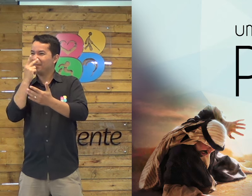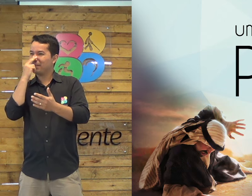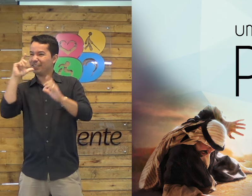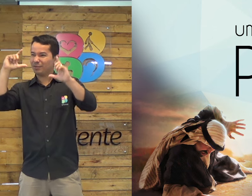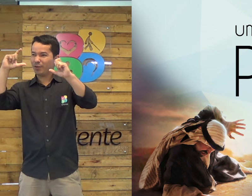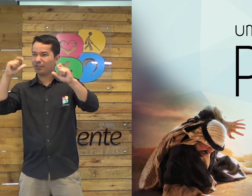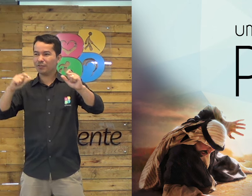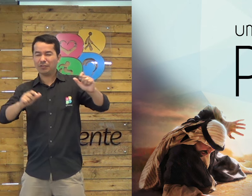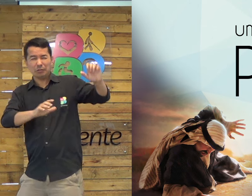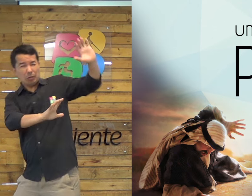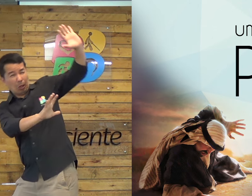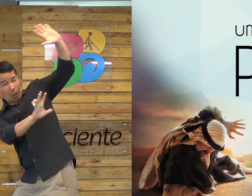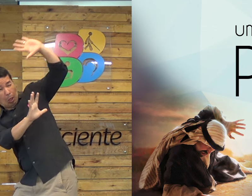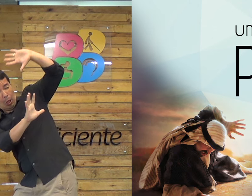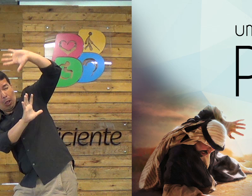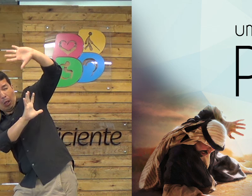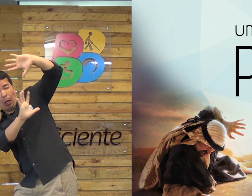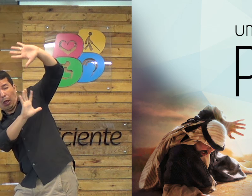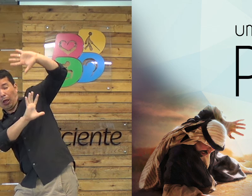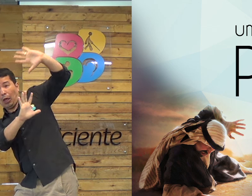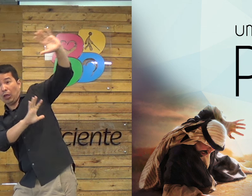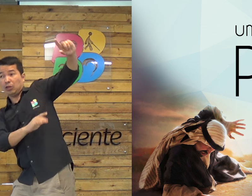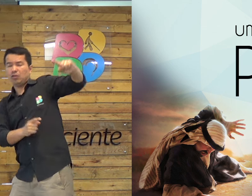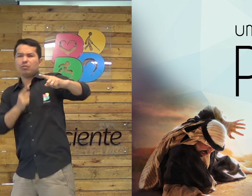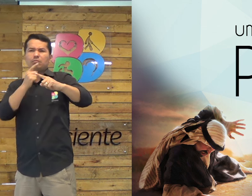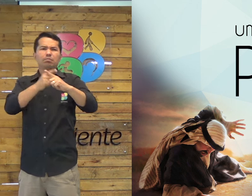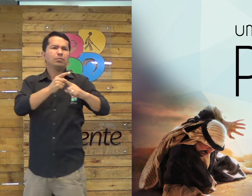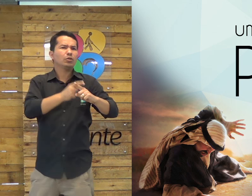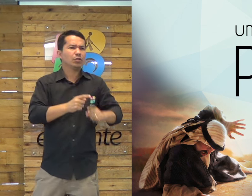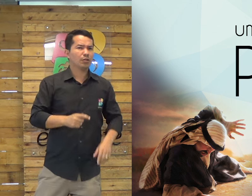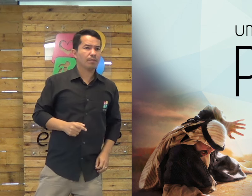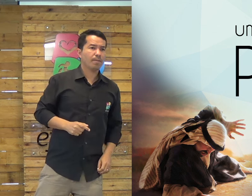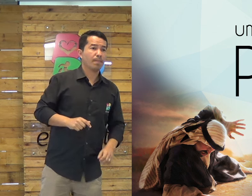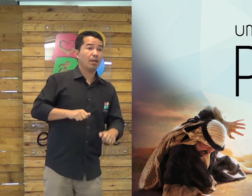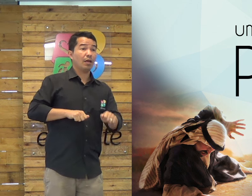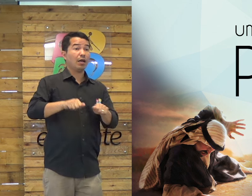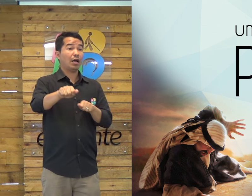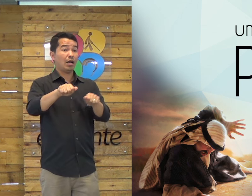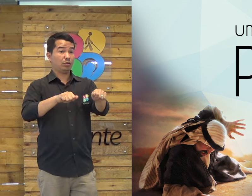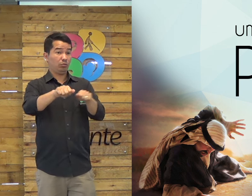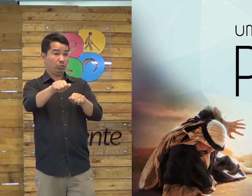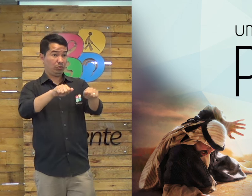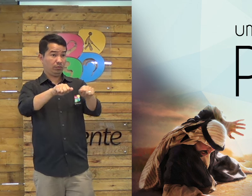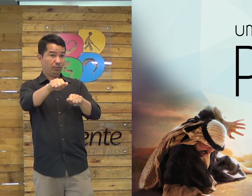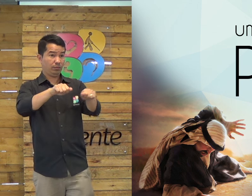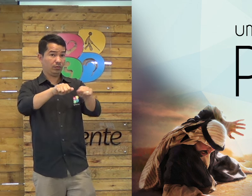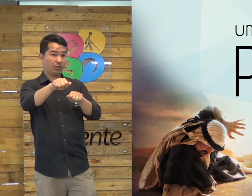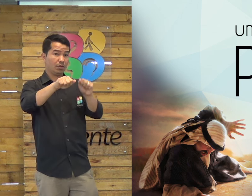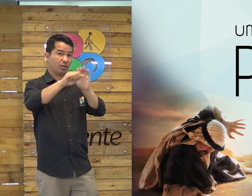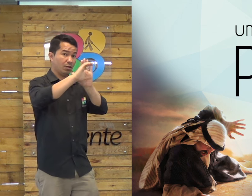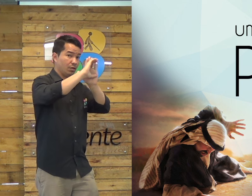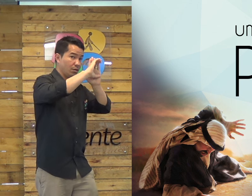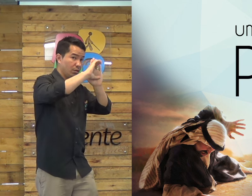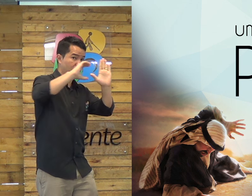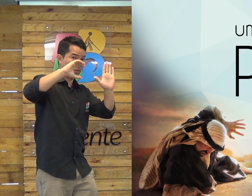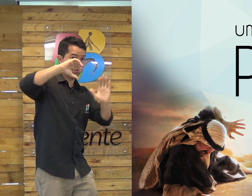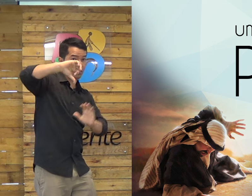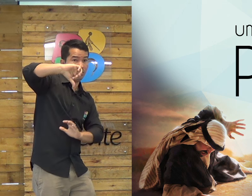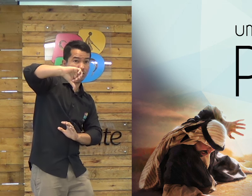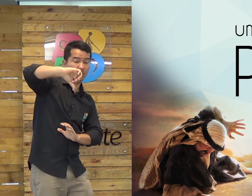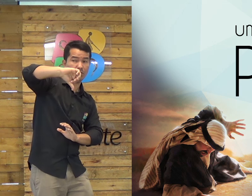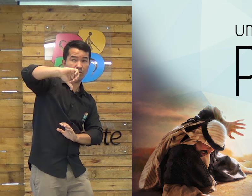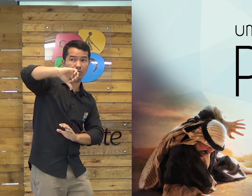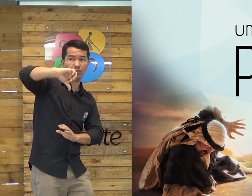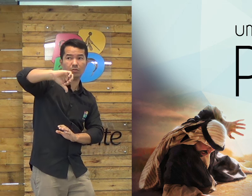Vocês viram ali a foto ali do homem estirado no chão? Acho que meio se escondendo da luz. Por quê? Lá em